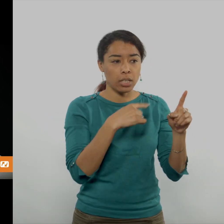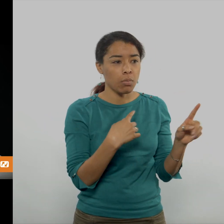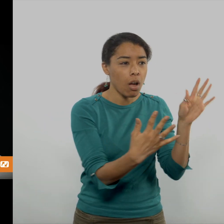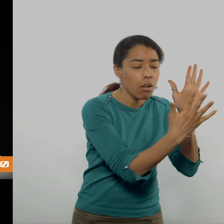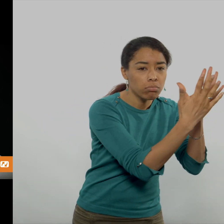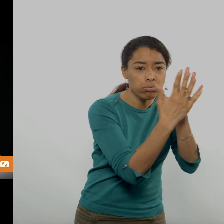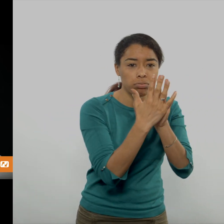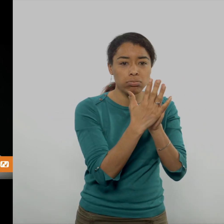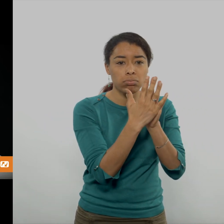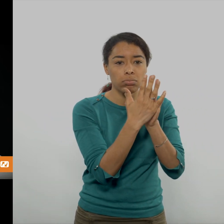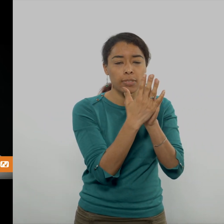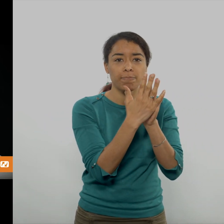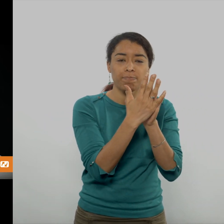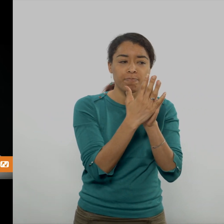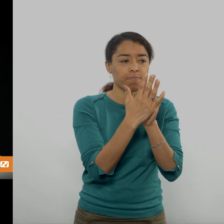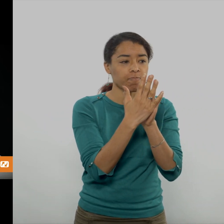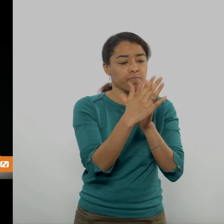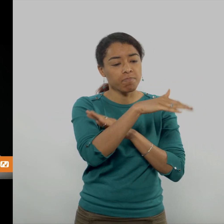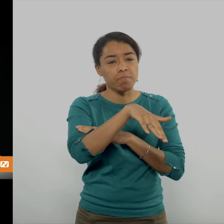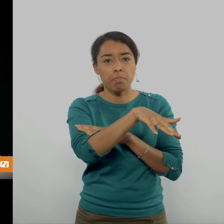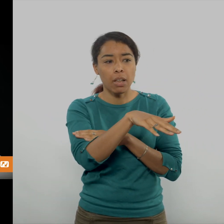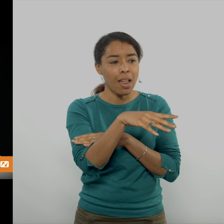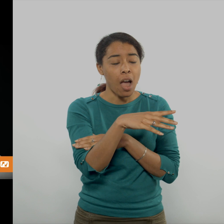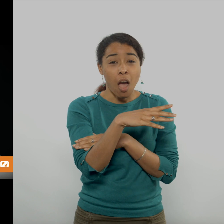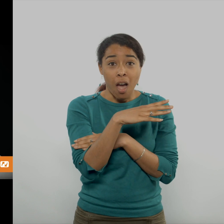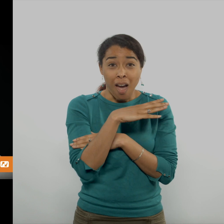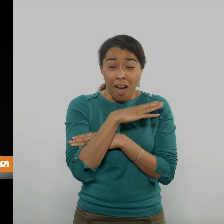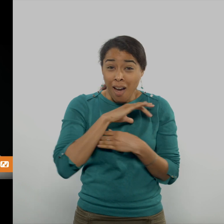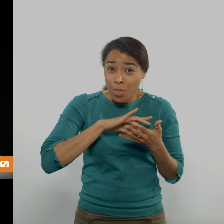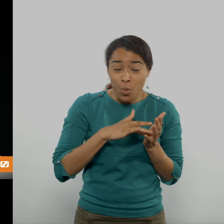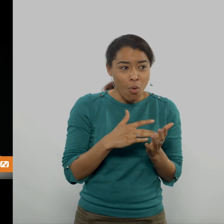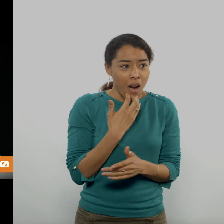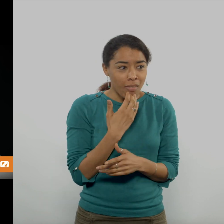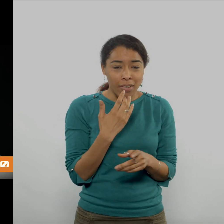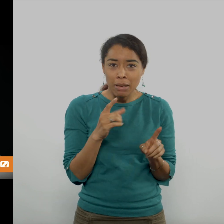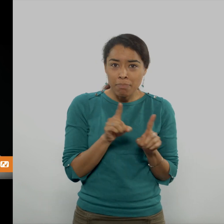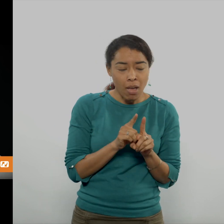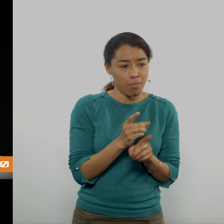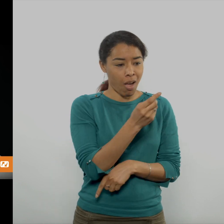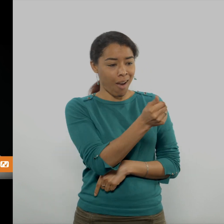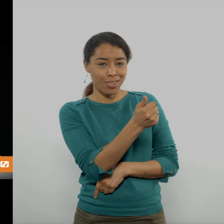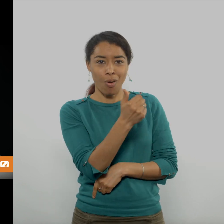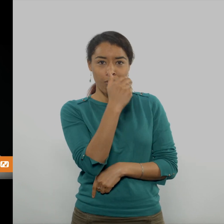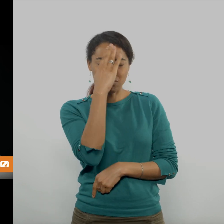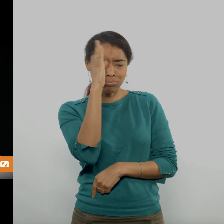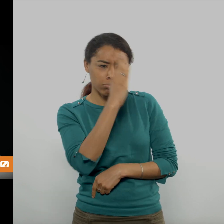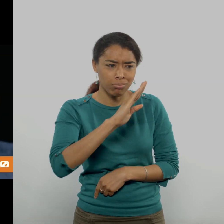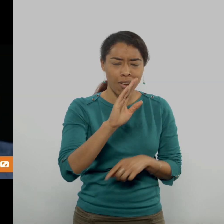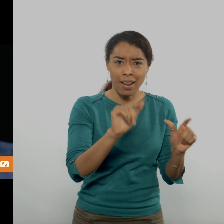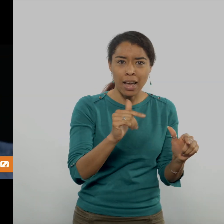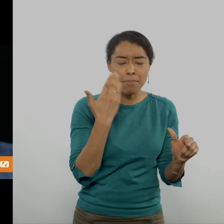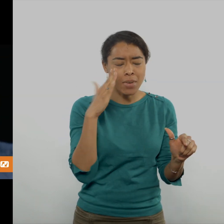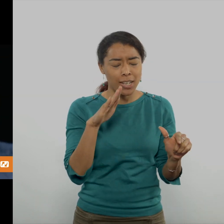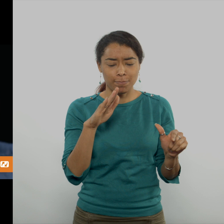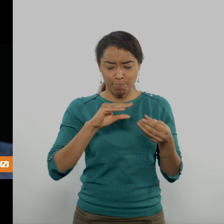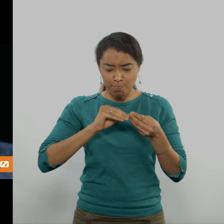suis mis à les côtoyer justement, je me suis rendu compte que ces personnes avaient justement tout ce dont j'espérais, l'argent et puis le succès, mais